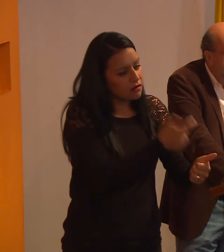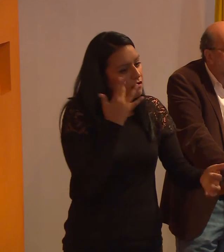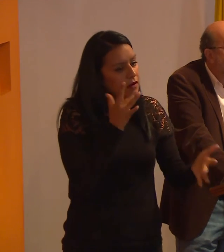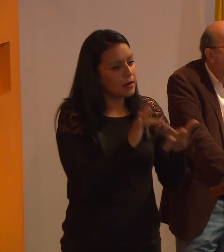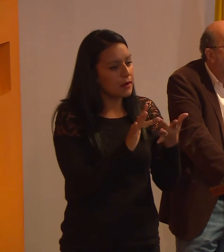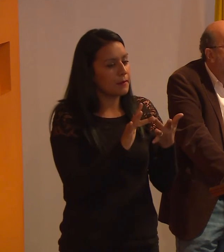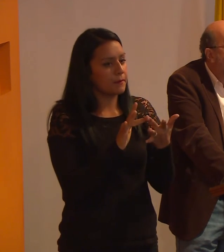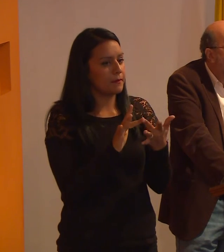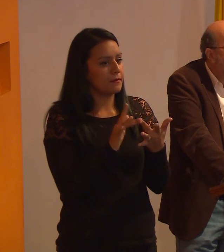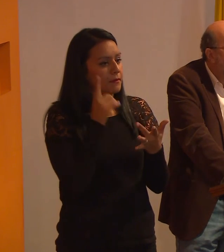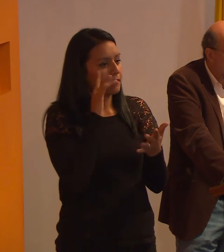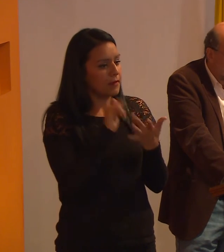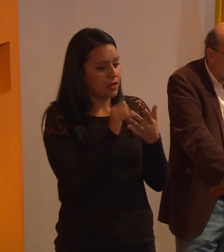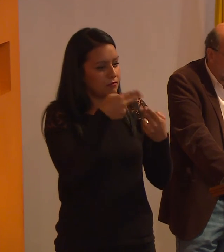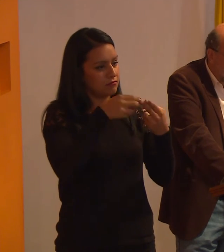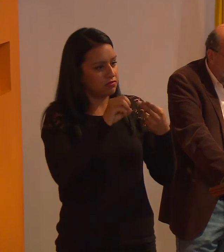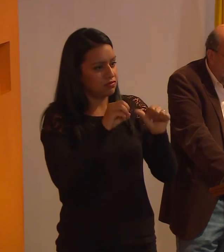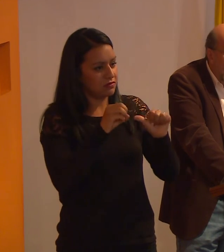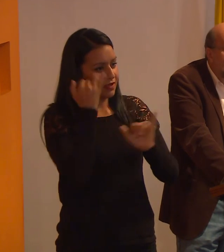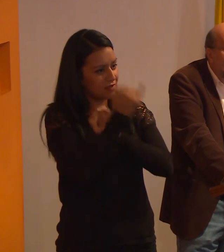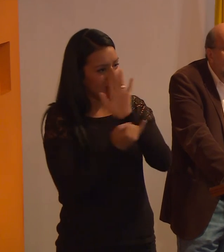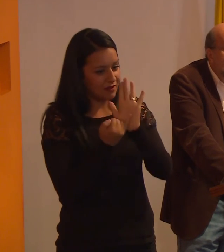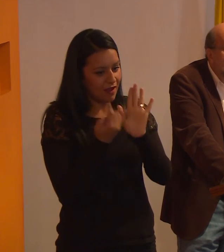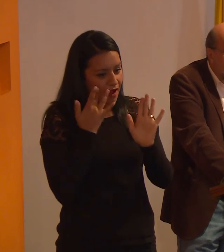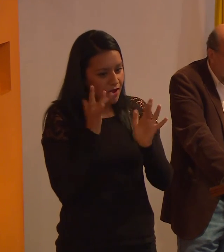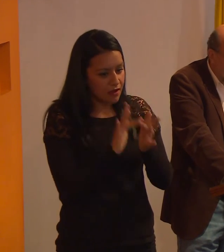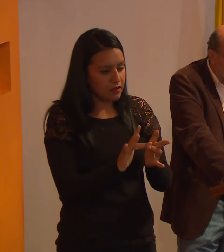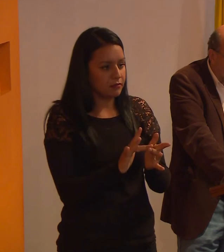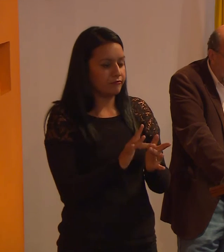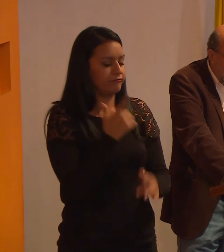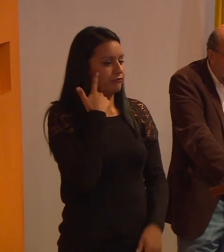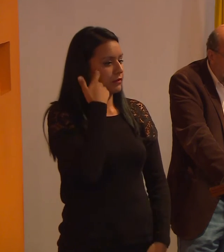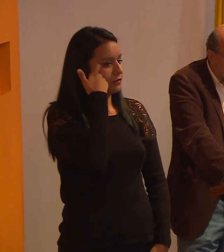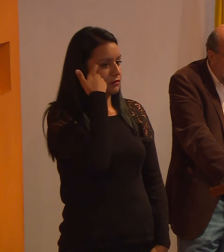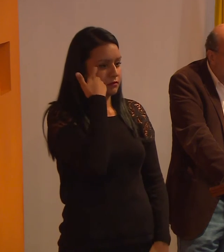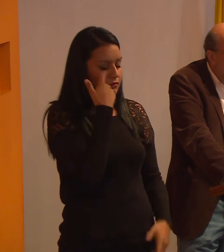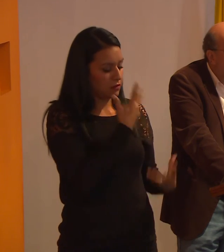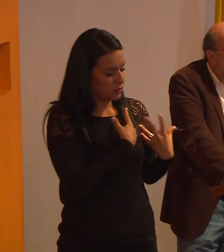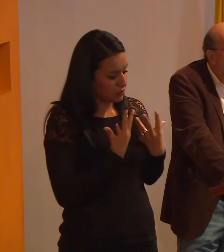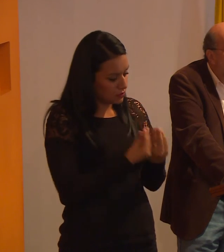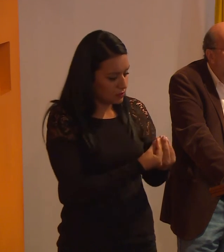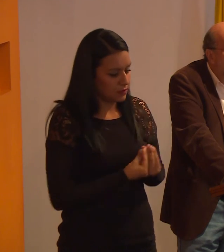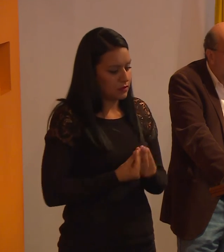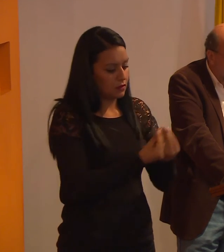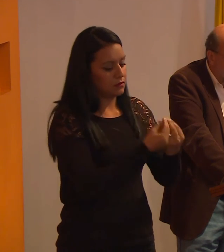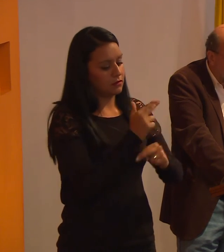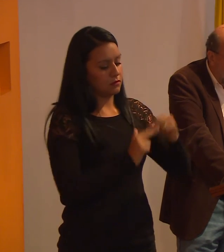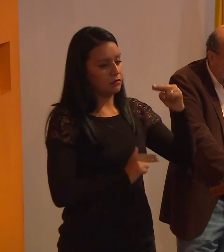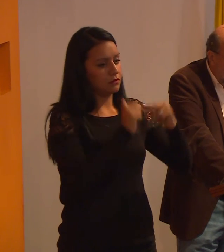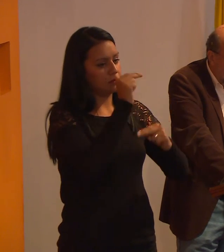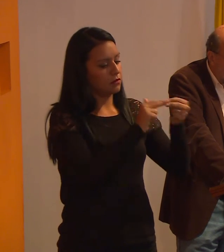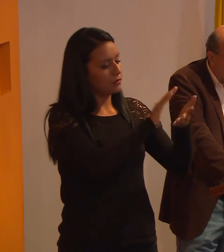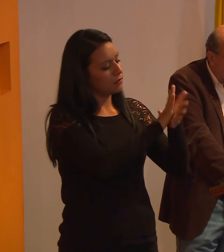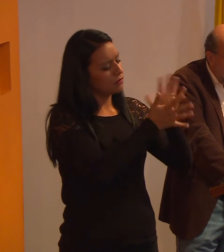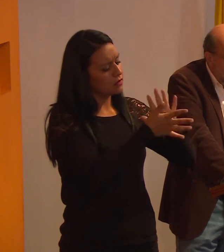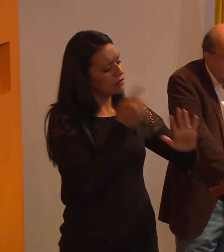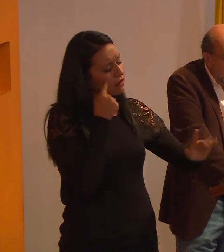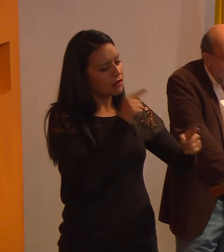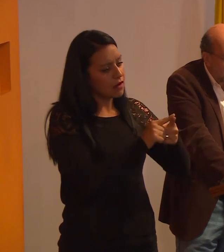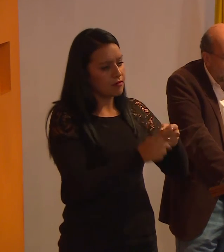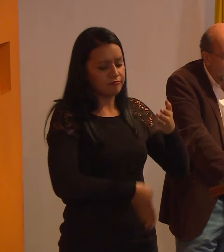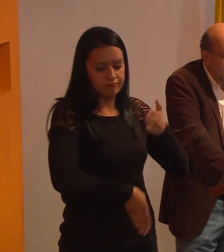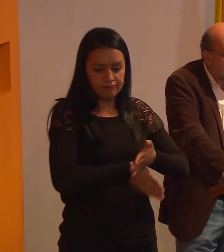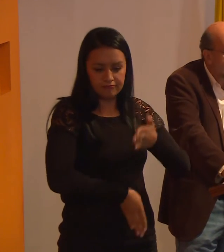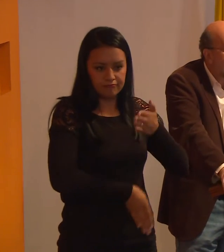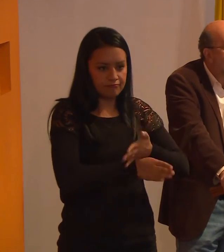una perspectiva de género. La apuesta para la convivencia y la construcción de paz